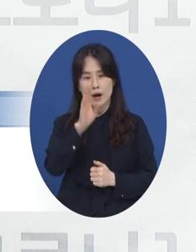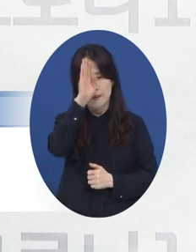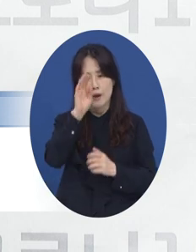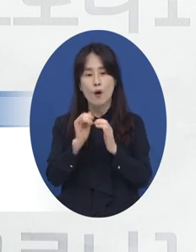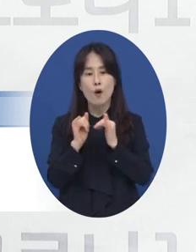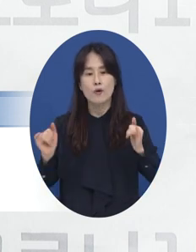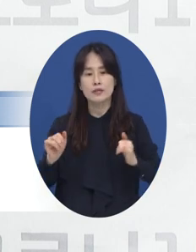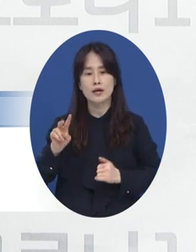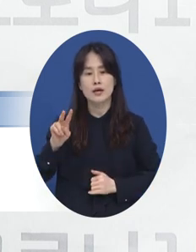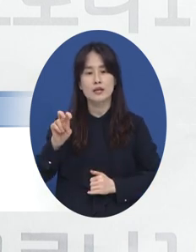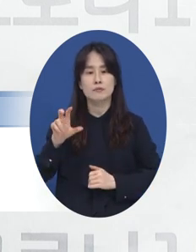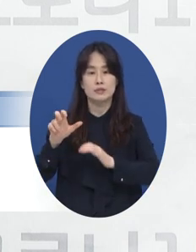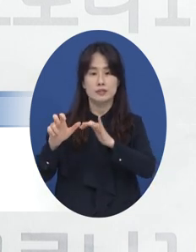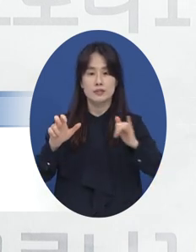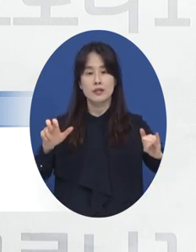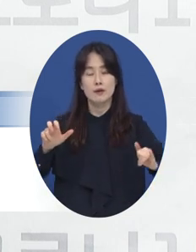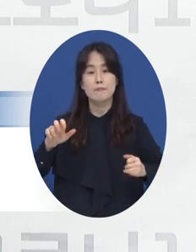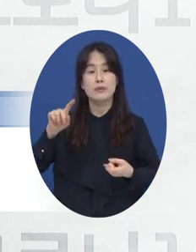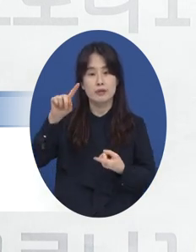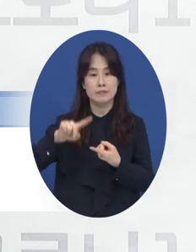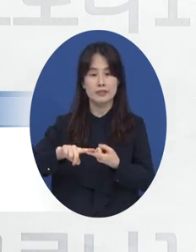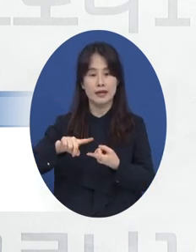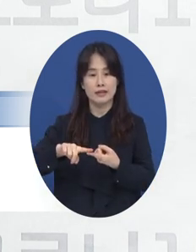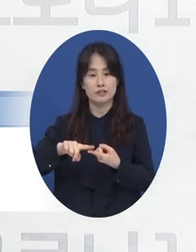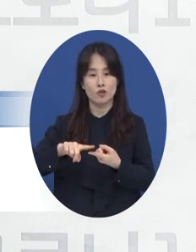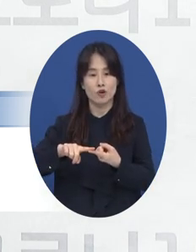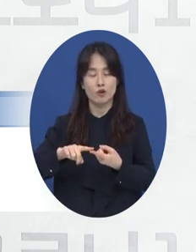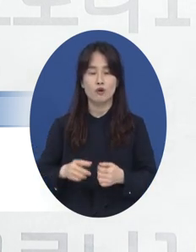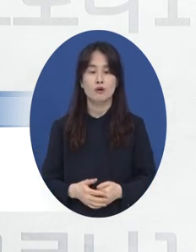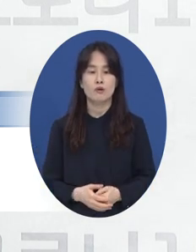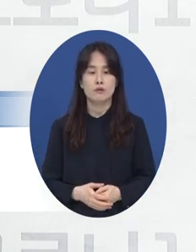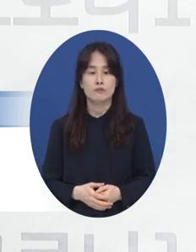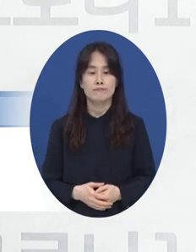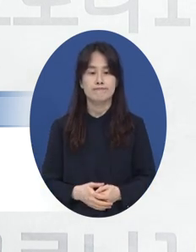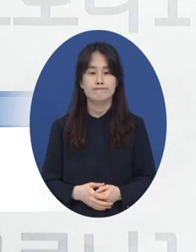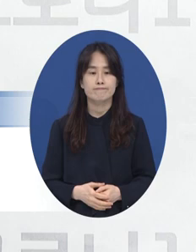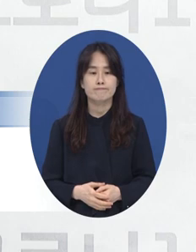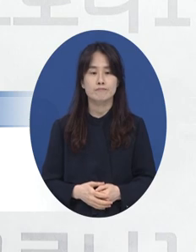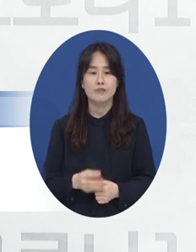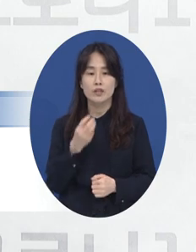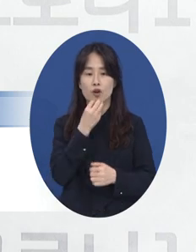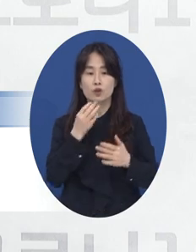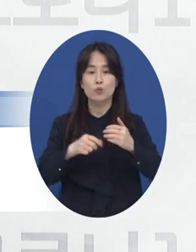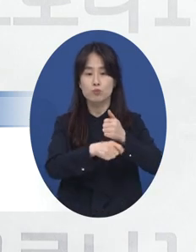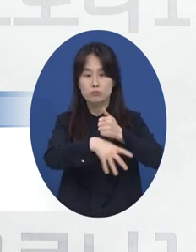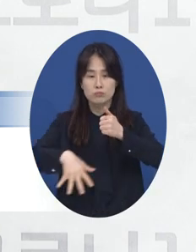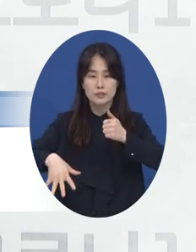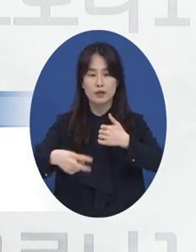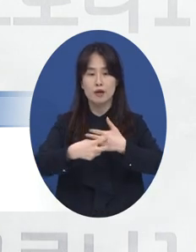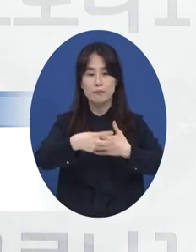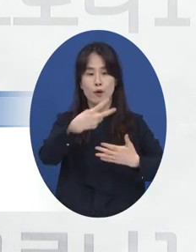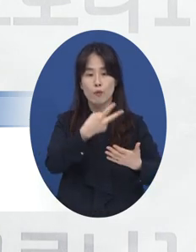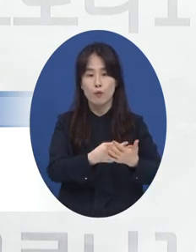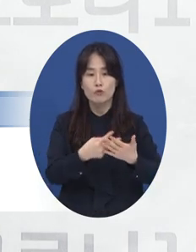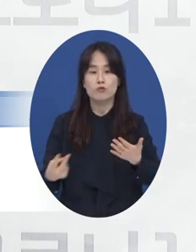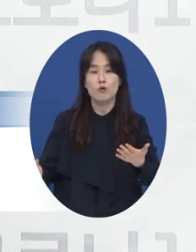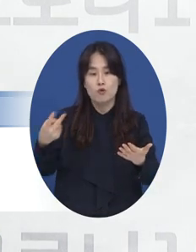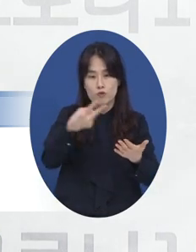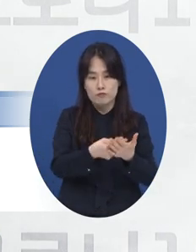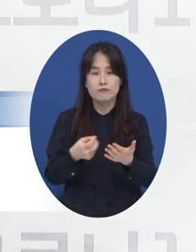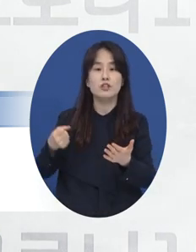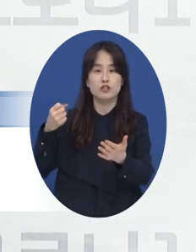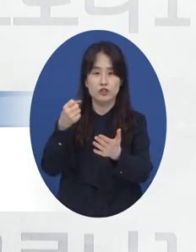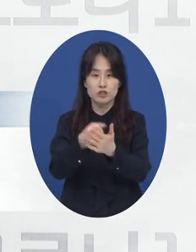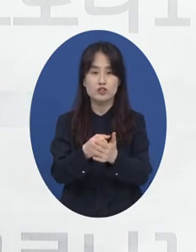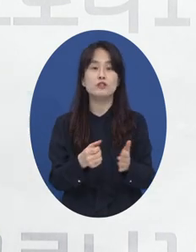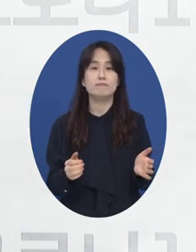중등도 수준의 어떤 의상도 경사를 갖고 있는 색을 5명의 대해서 경기도의 삼아 의료기관으로 전환하여 치료